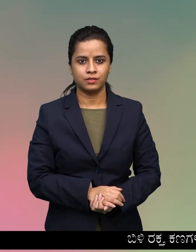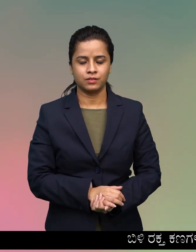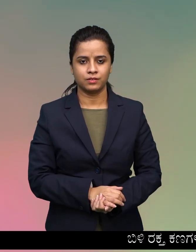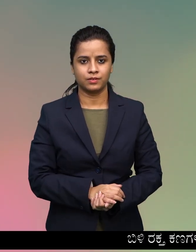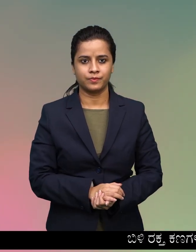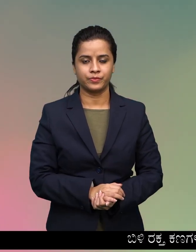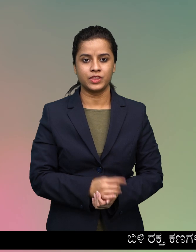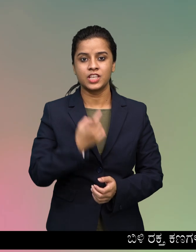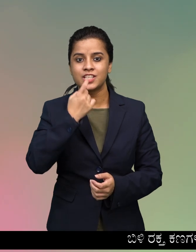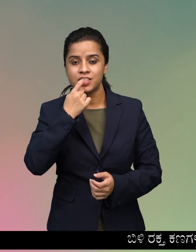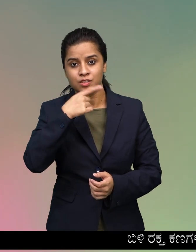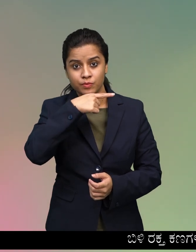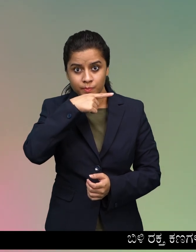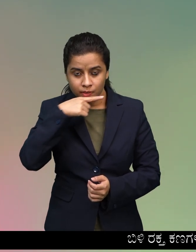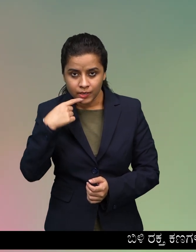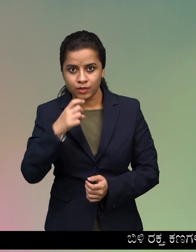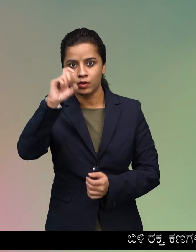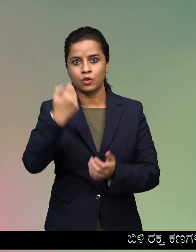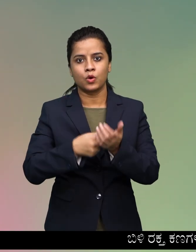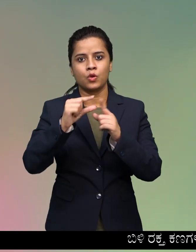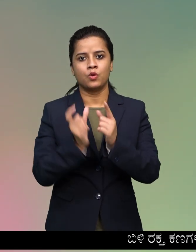ಬಿಳಿ ರಕ್ತ ಕಣಗಳು ಅಥವಾ ಲ್ಯೂಕೋಸೈಟ್ಗಳು,